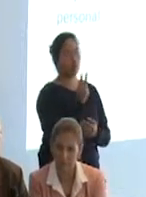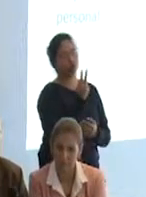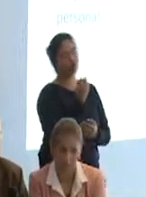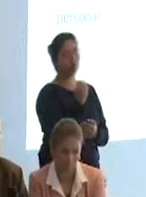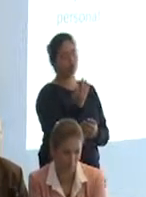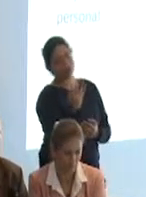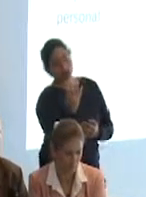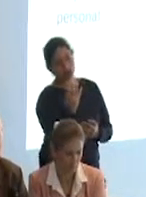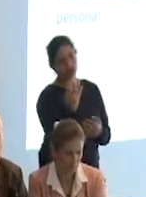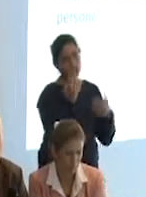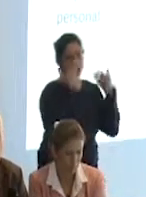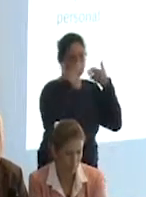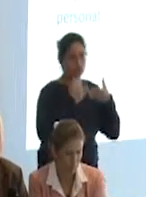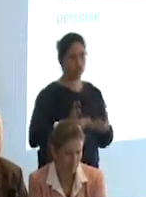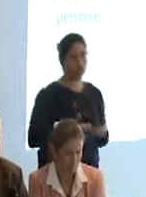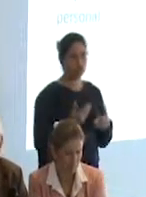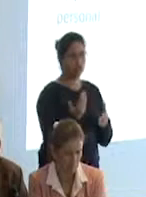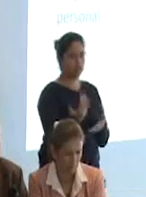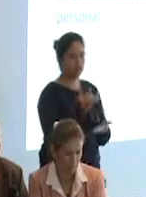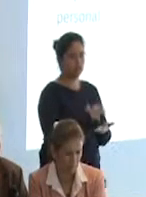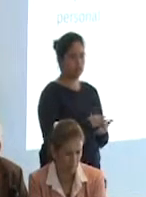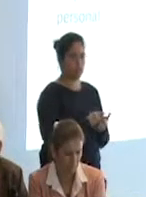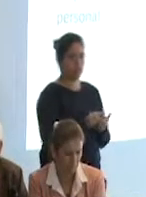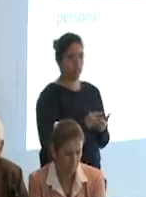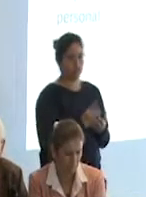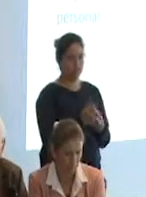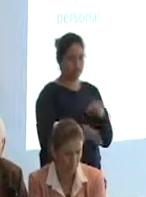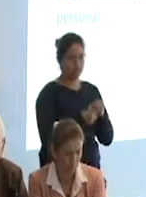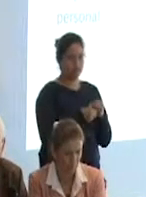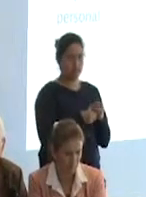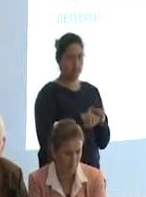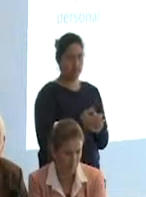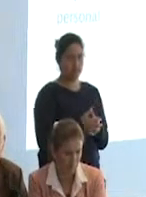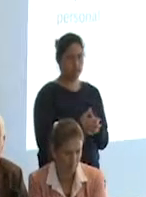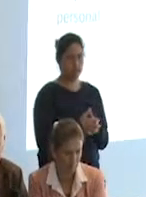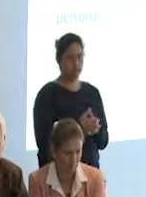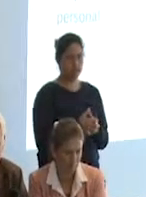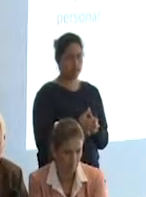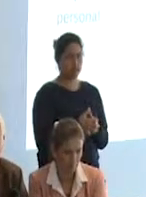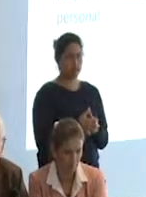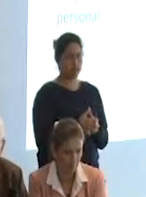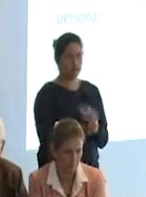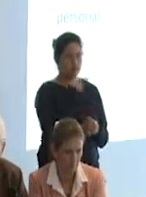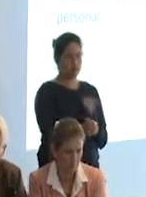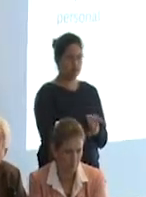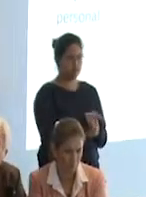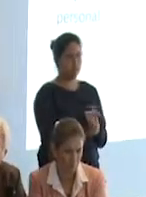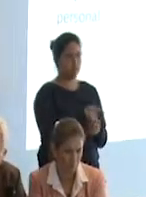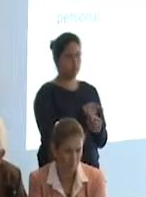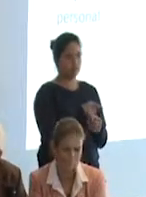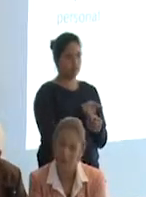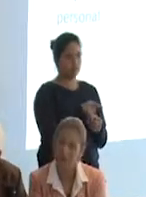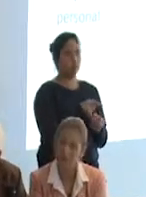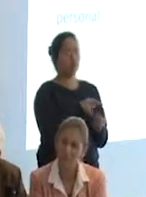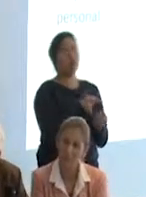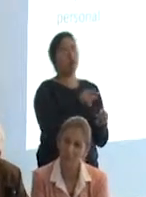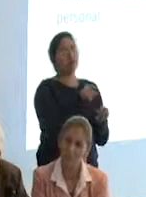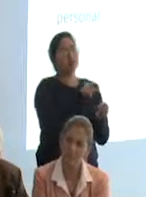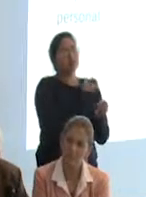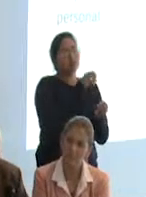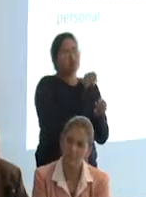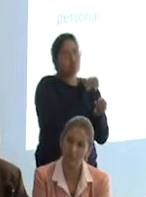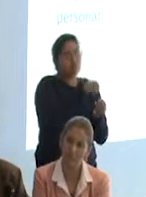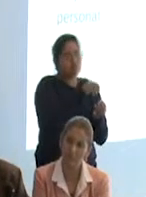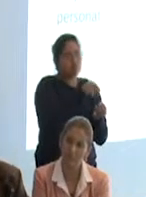dos o tres alumnos en situación de discapacidad. Este es el contexto en cuanto al número de estudiantes.